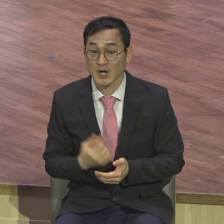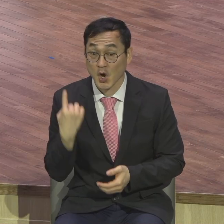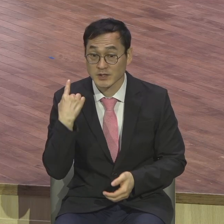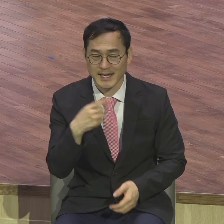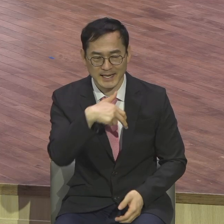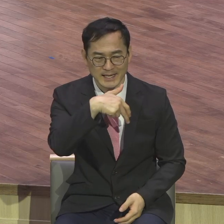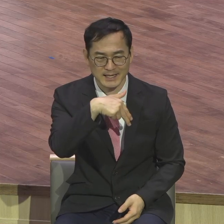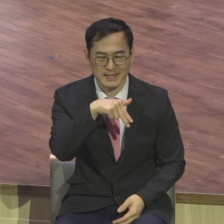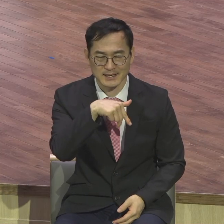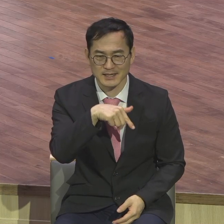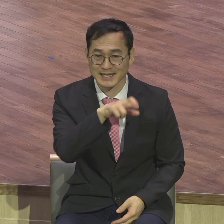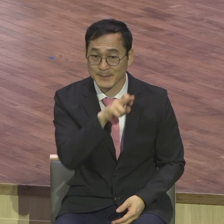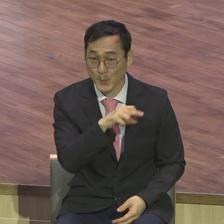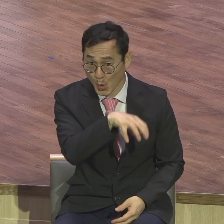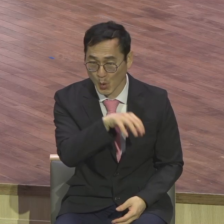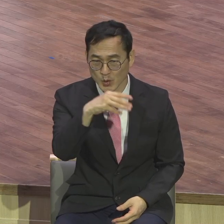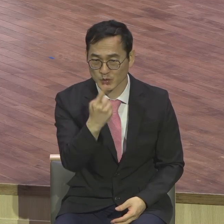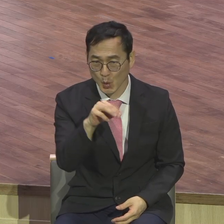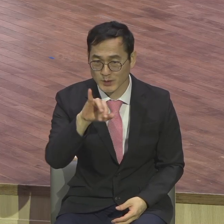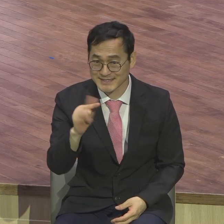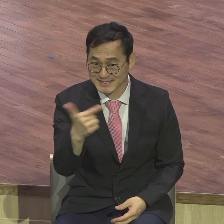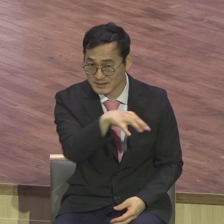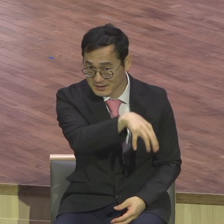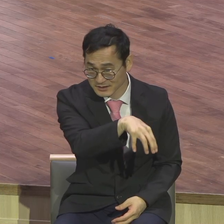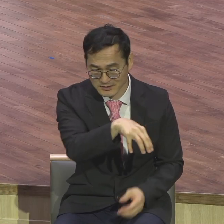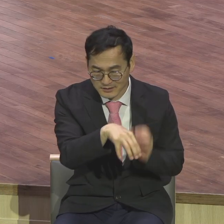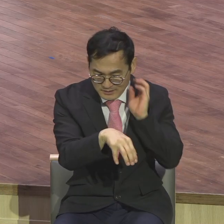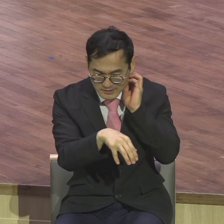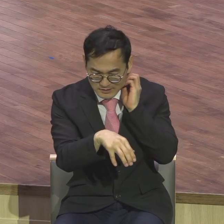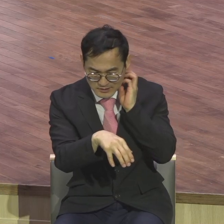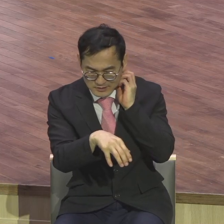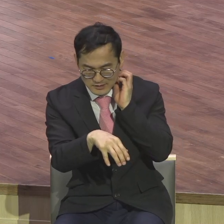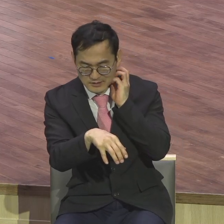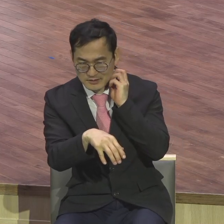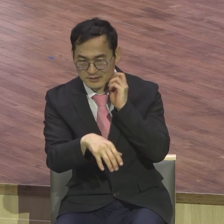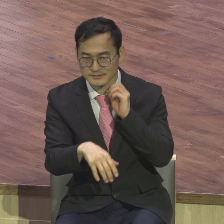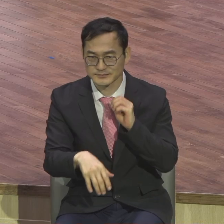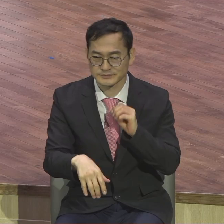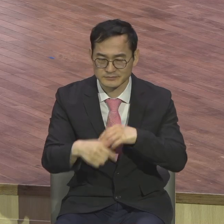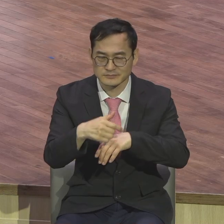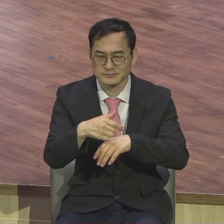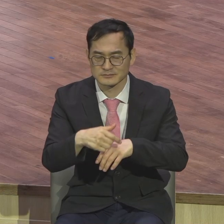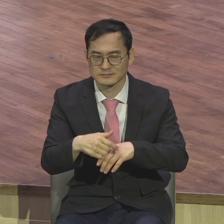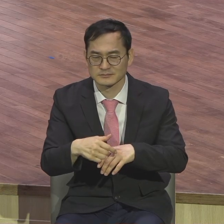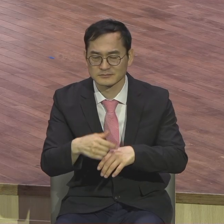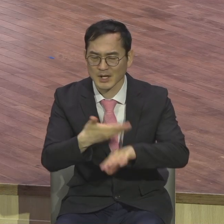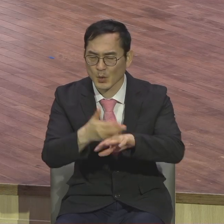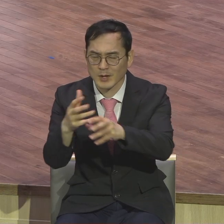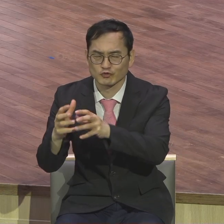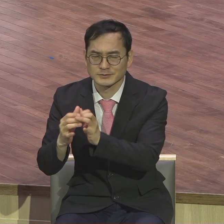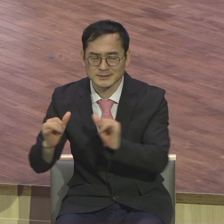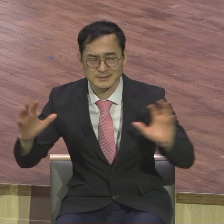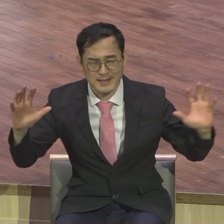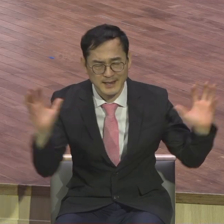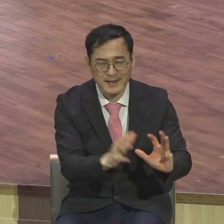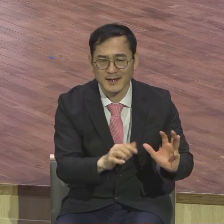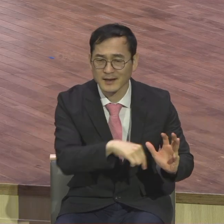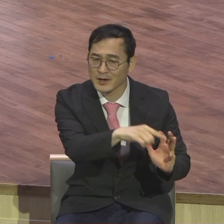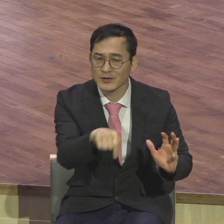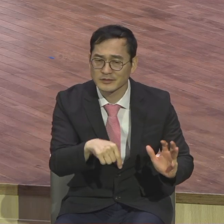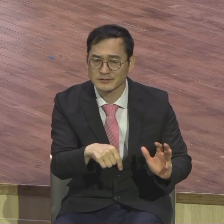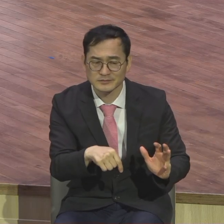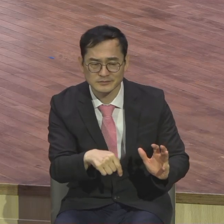우리 237 트리라운지 다민족 그 지역 통진만 3천명이 살고 있고